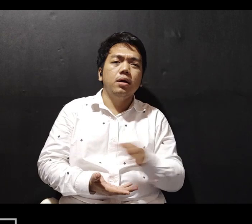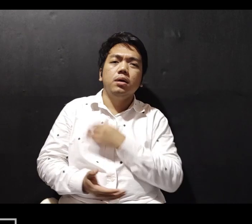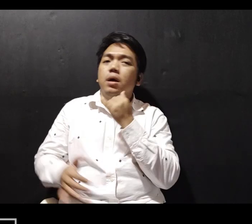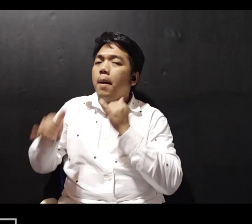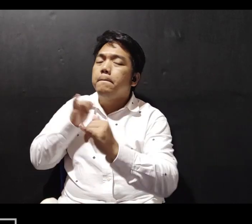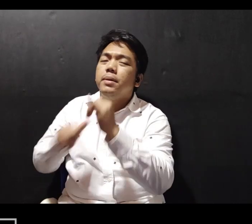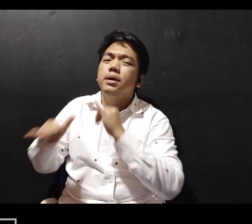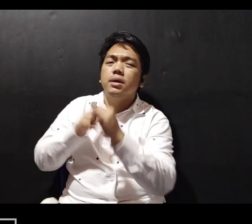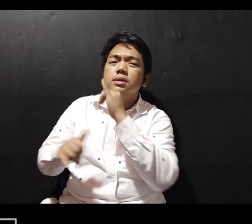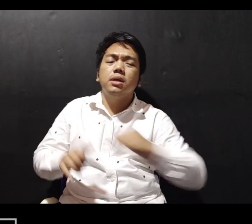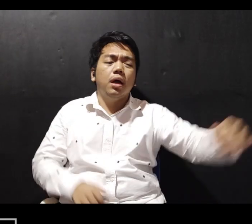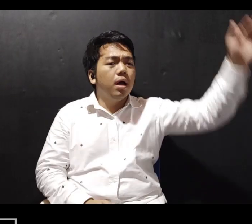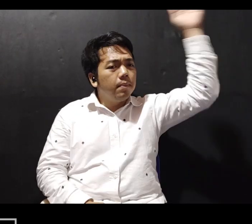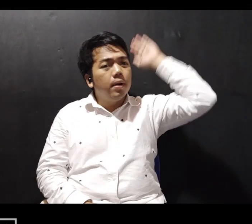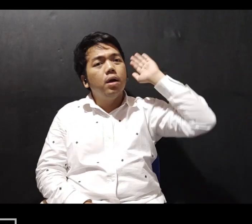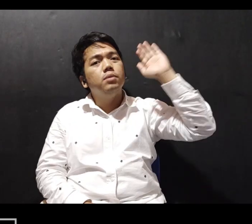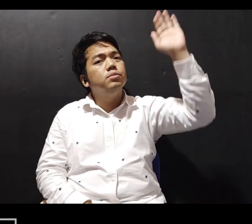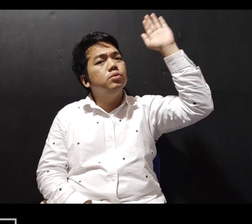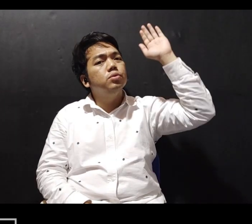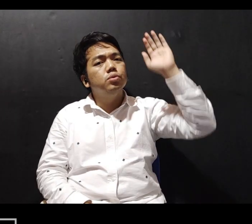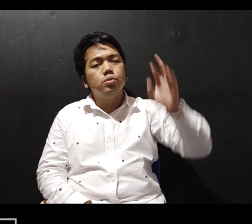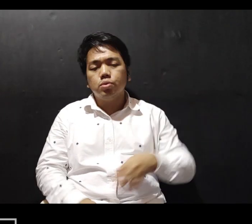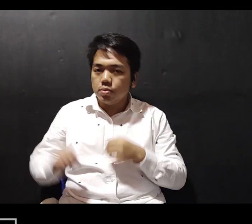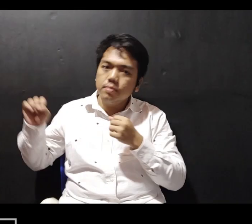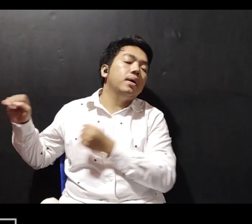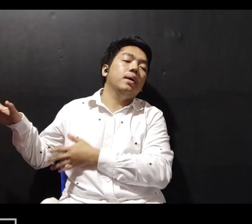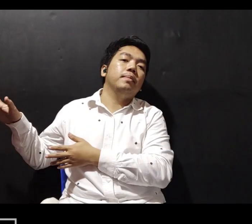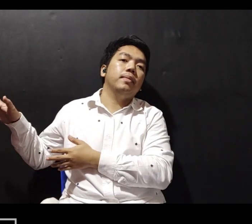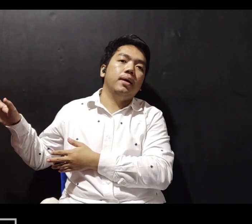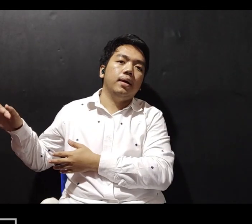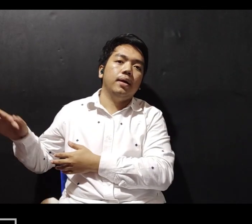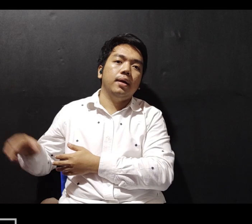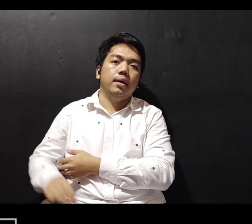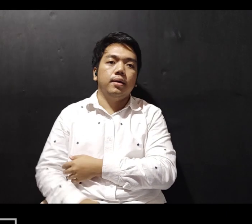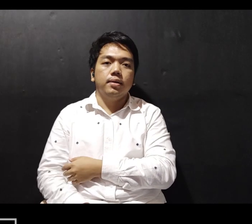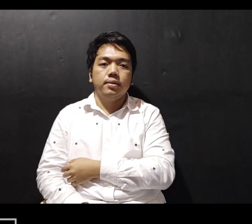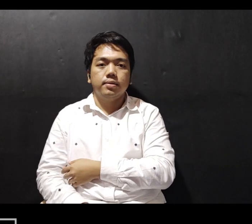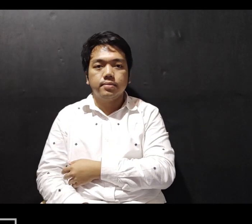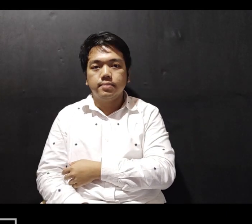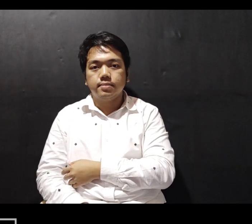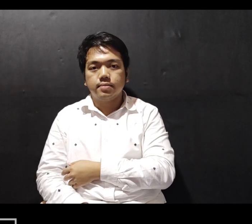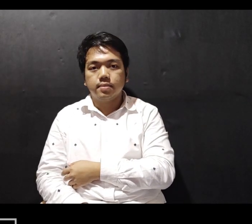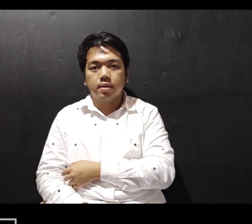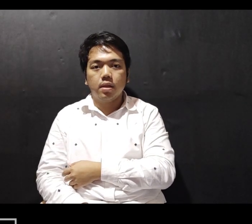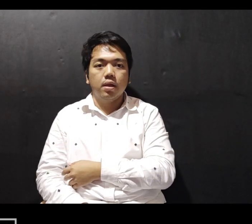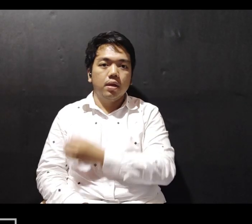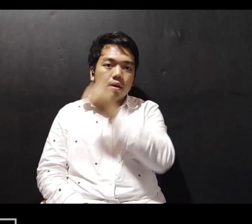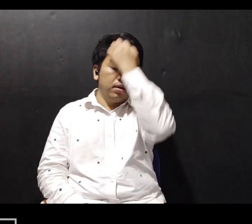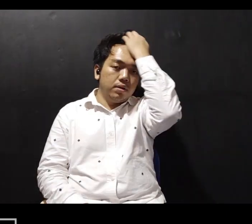doa kami dengan iman di hadapan-Mu. Bersamamu Bapa,